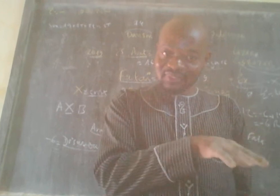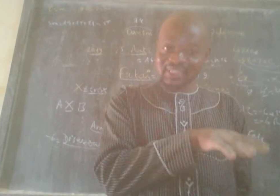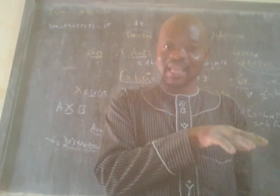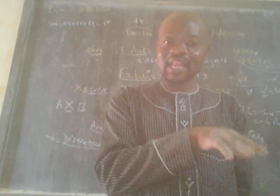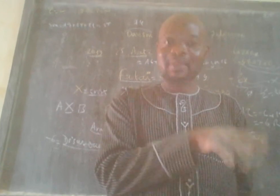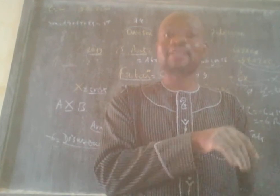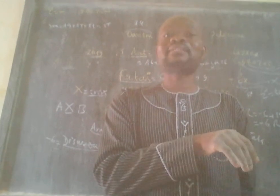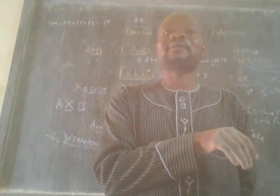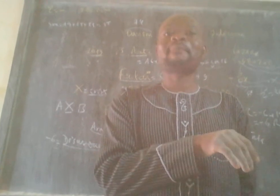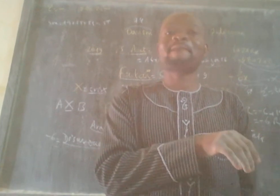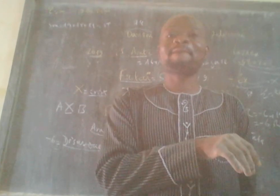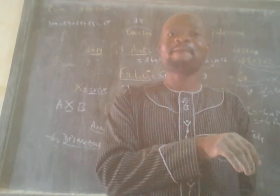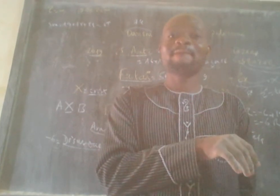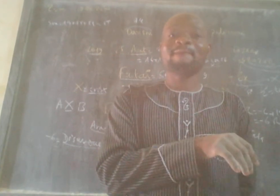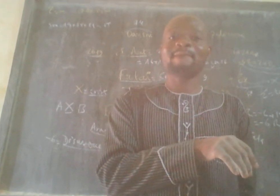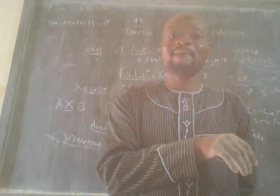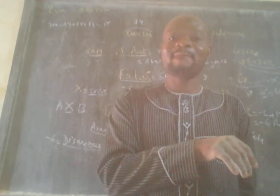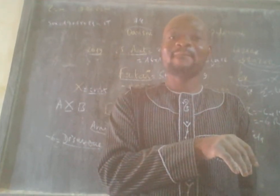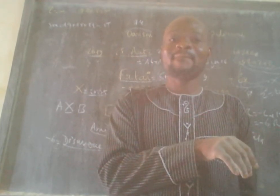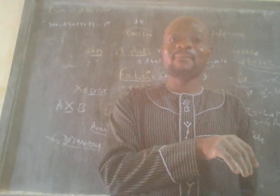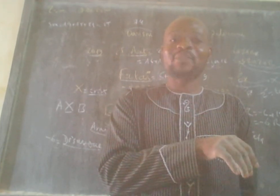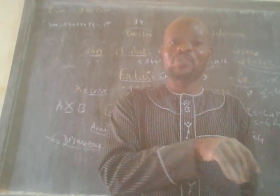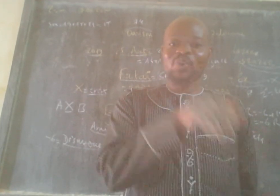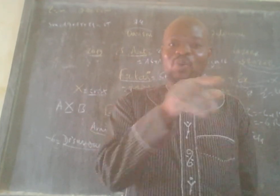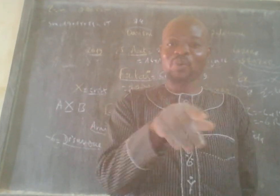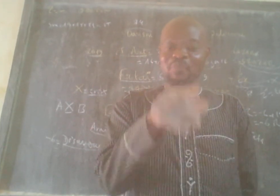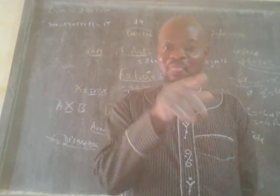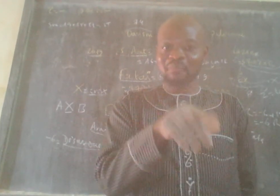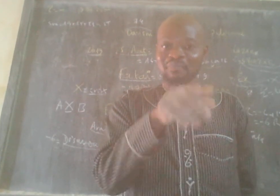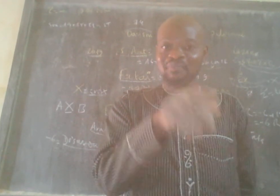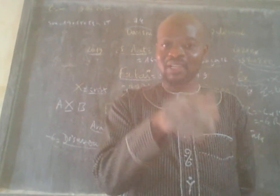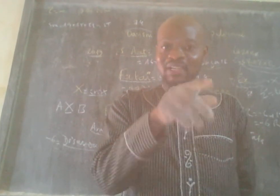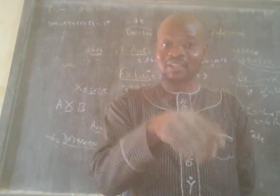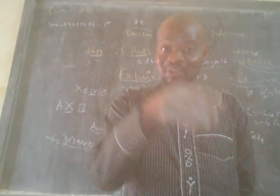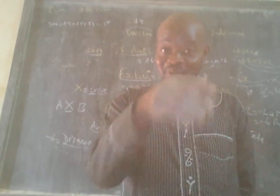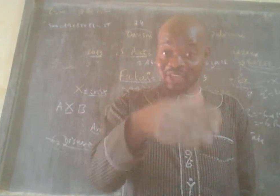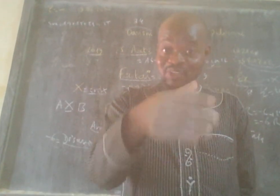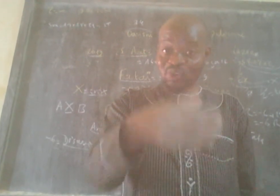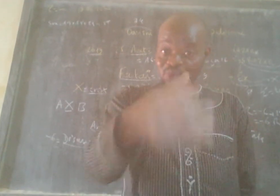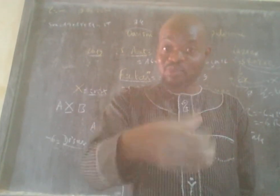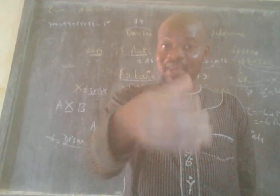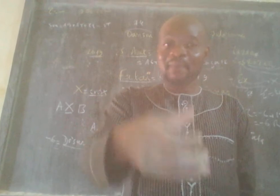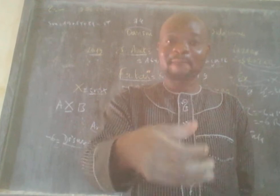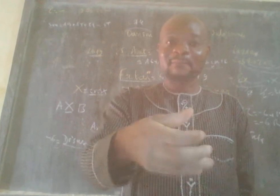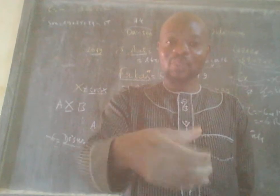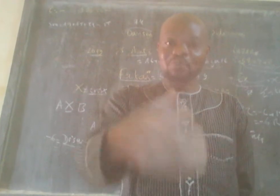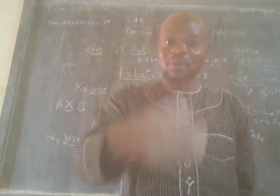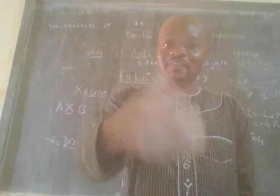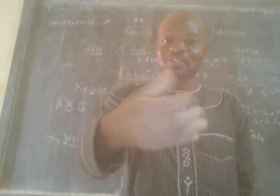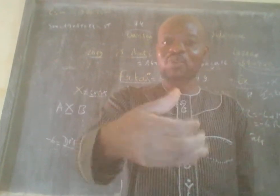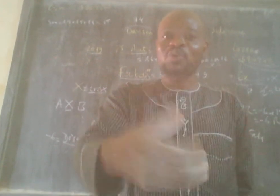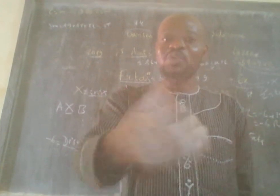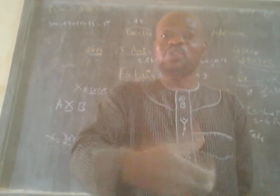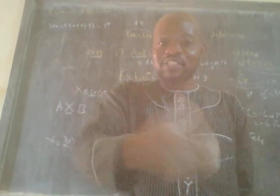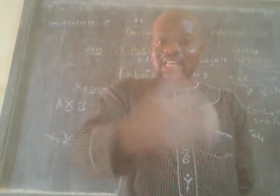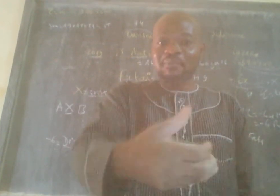qui est à la base de ce que le ministre confirmait. En fait,